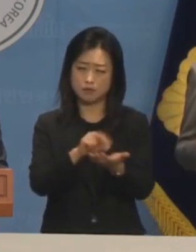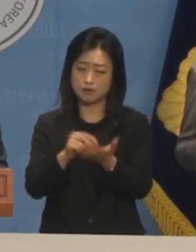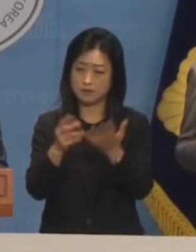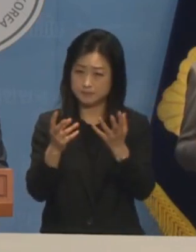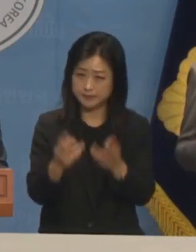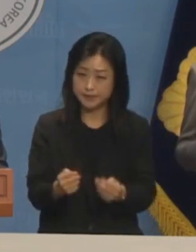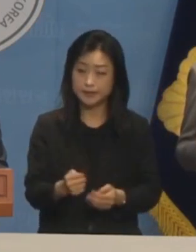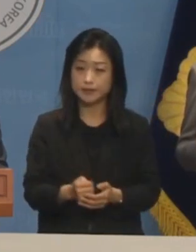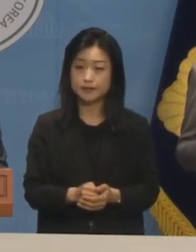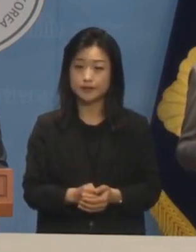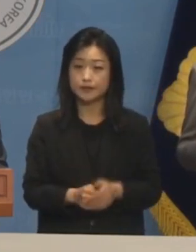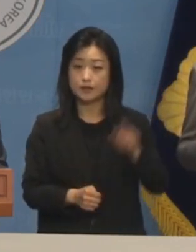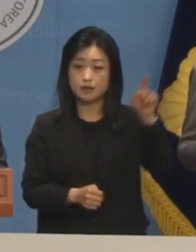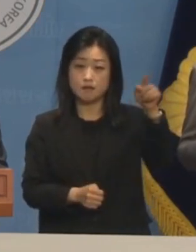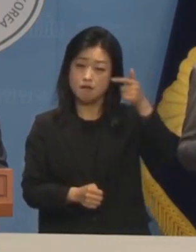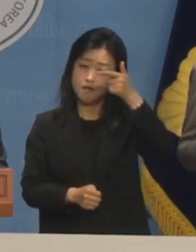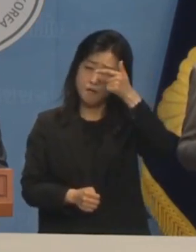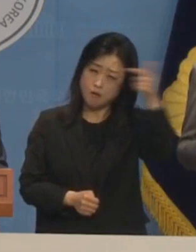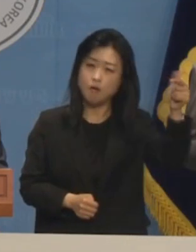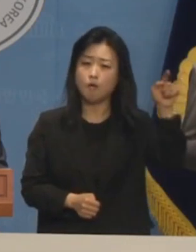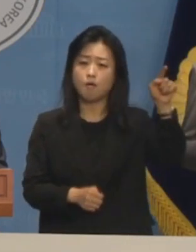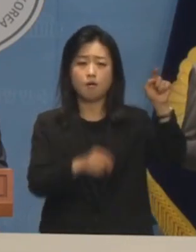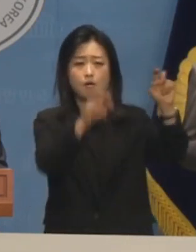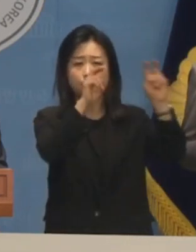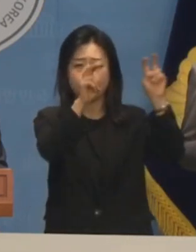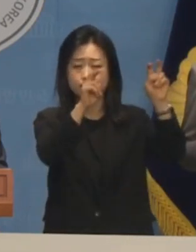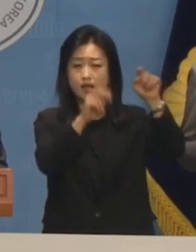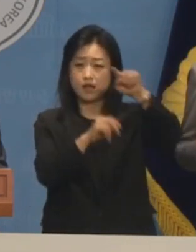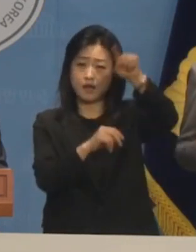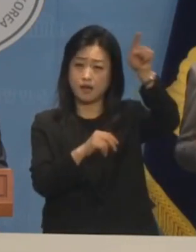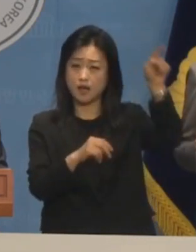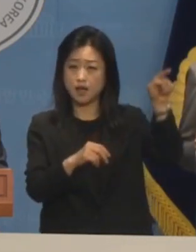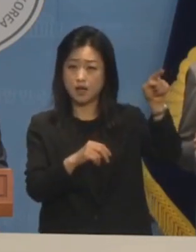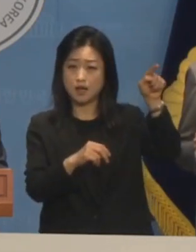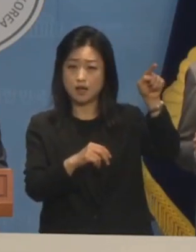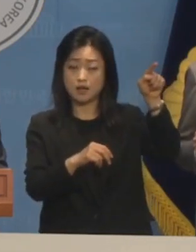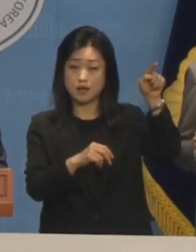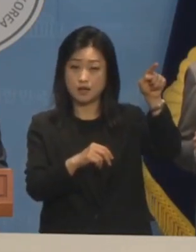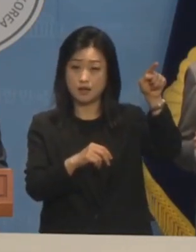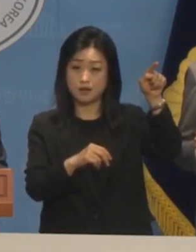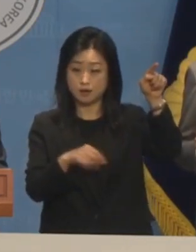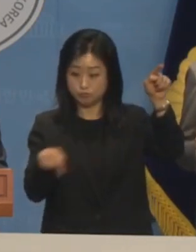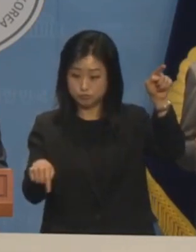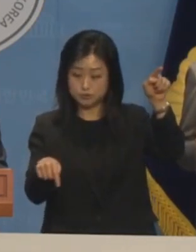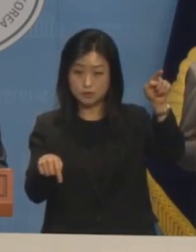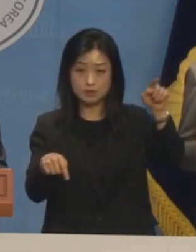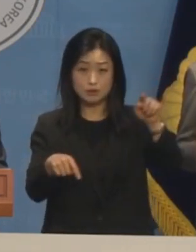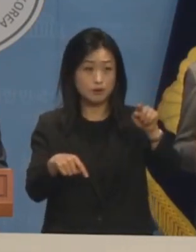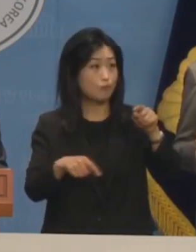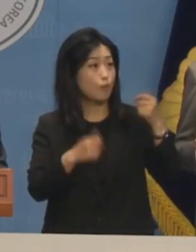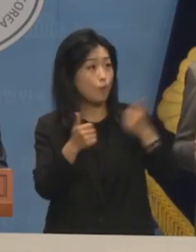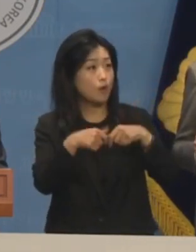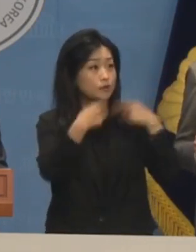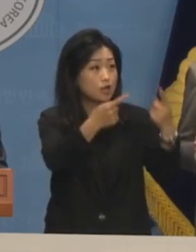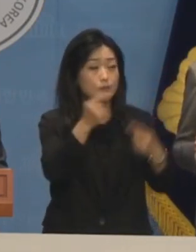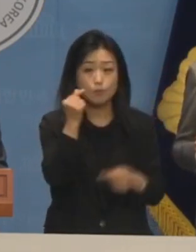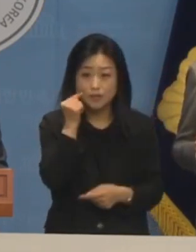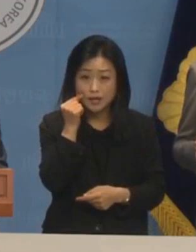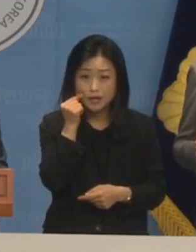온라인 플랫폼은 너무 거대하고 관련자들은 의사결정에 참여하지 못하는 객체로